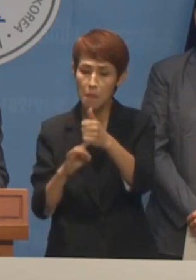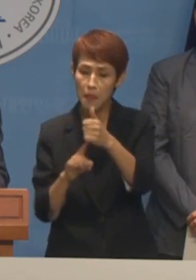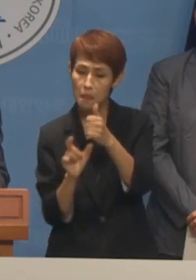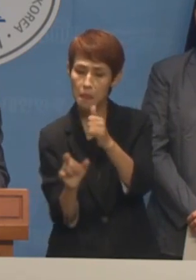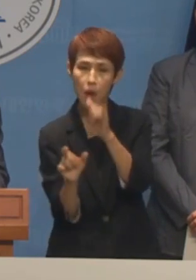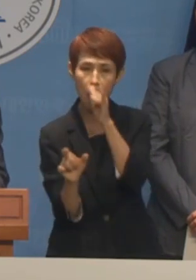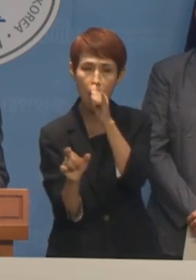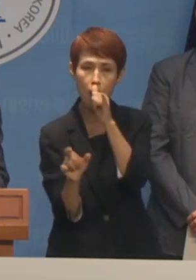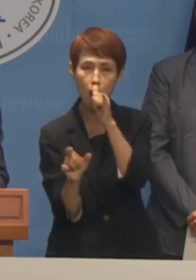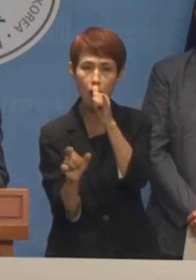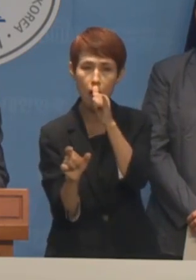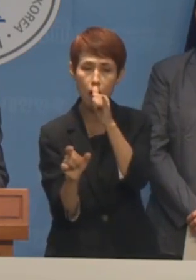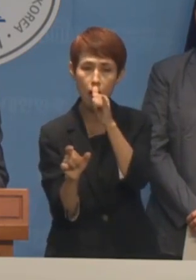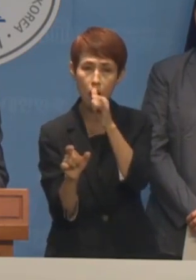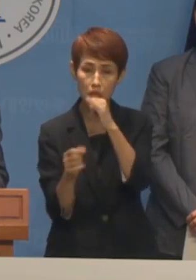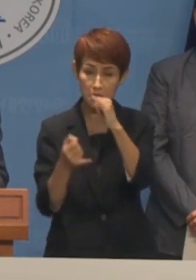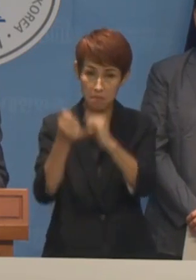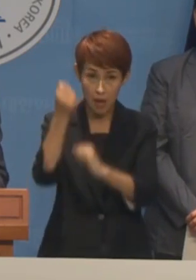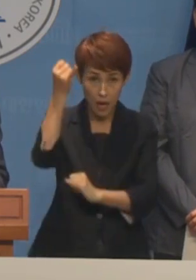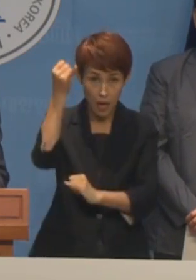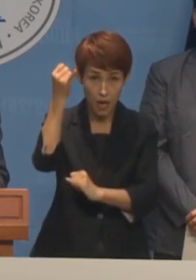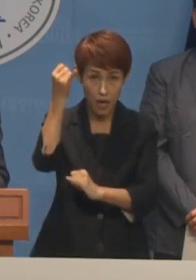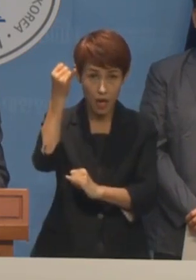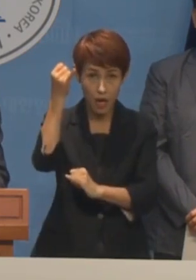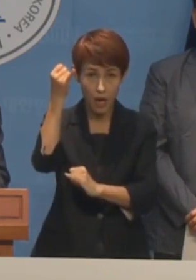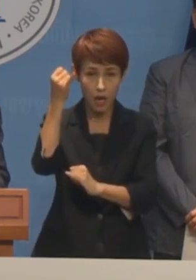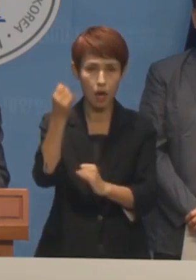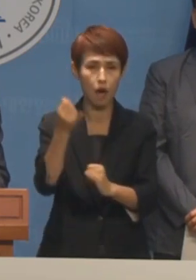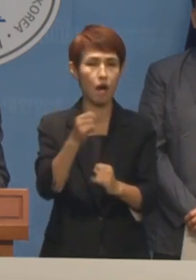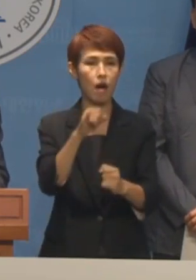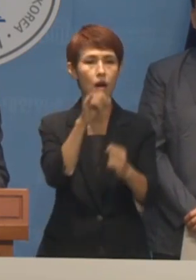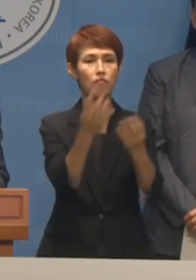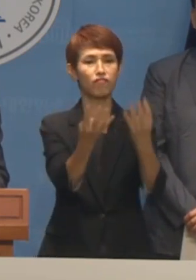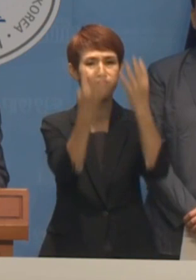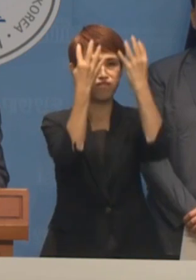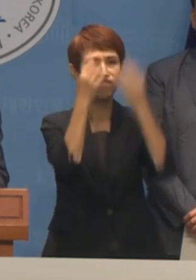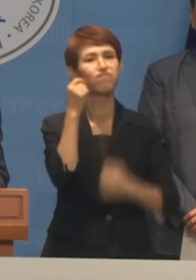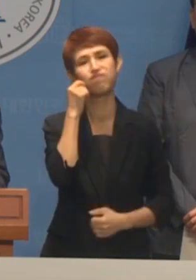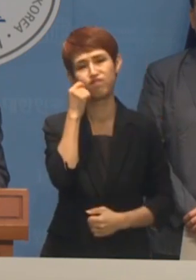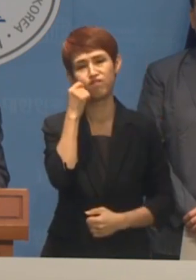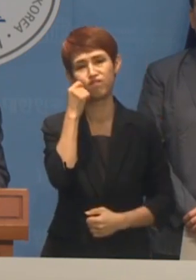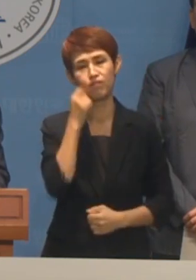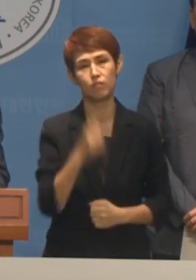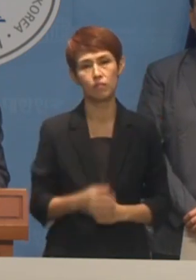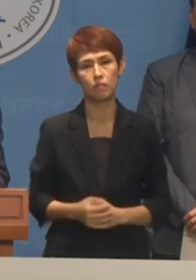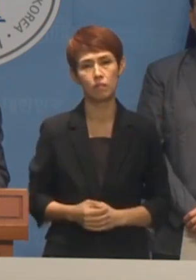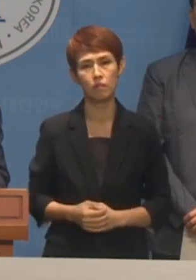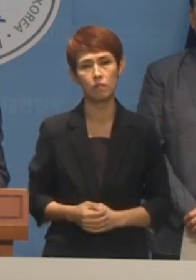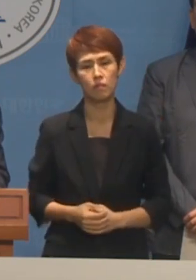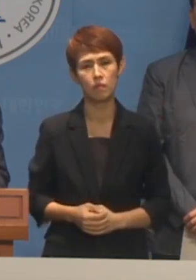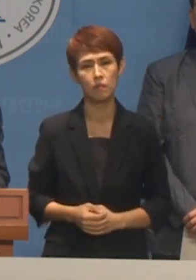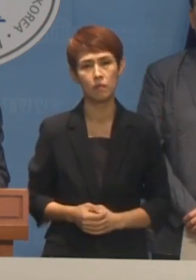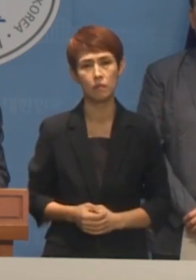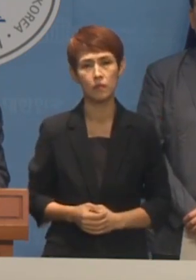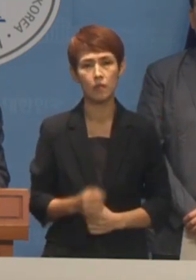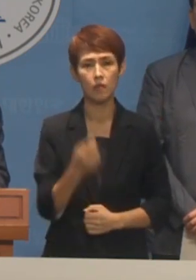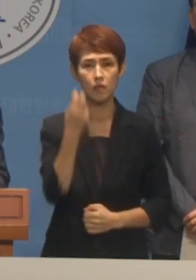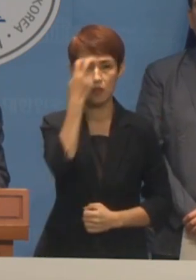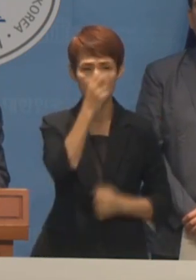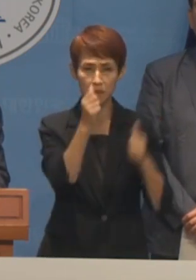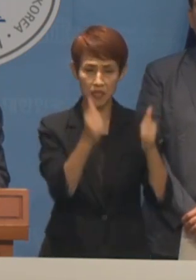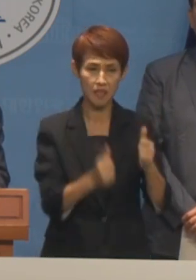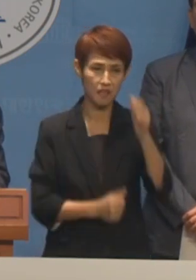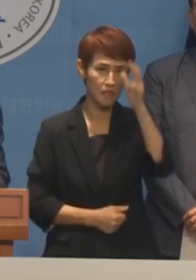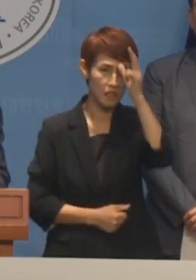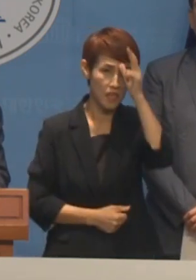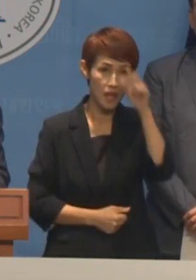규정되어서 이를 어기더라도 실질적인 구속력을 갖추지 못한 데다가 그마저도 검찰,